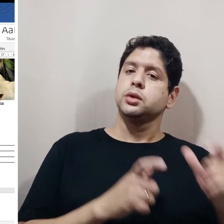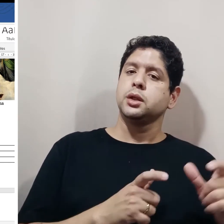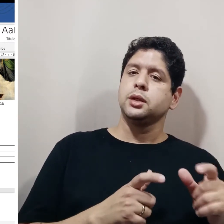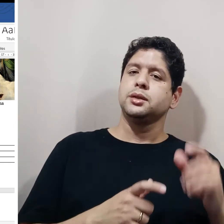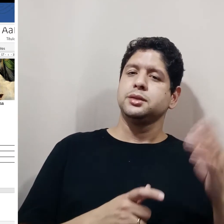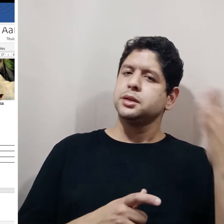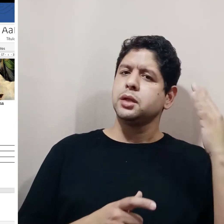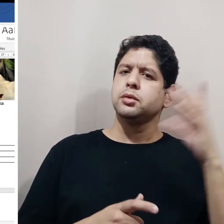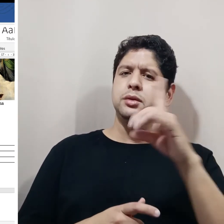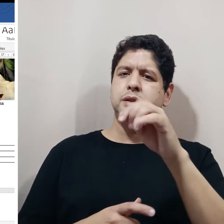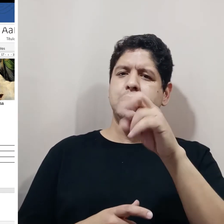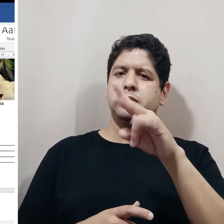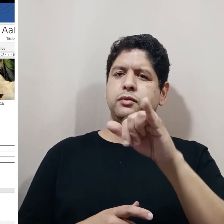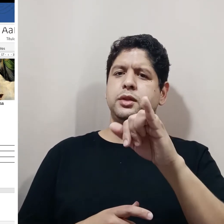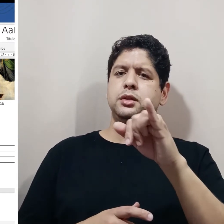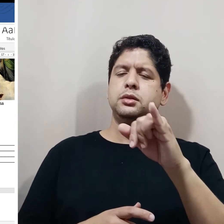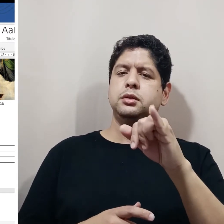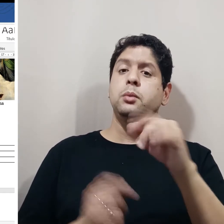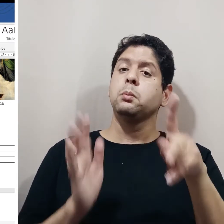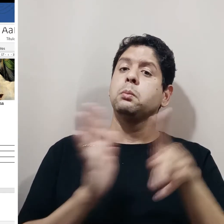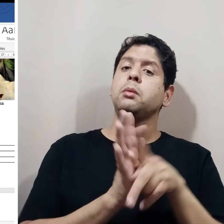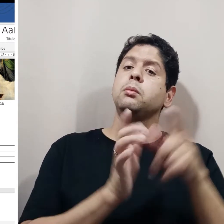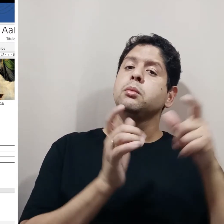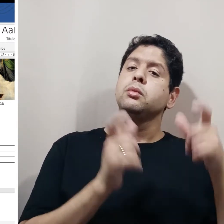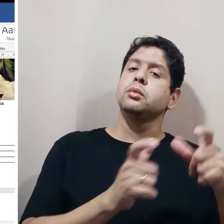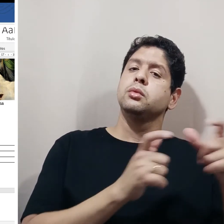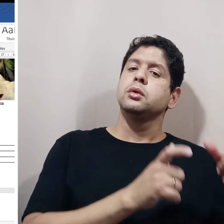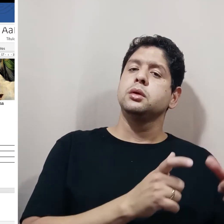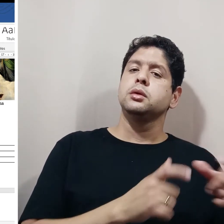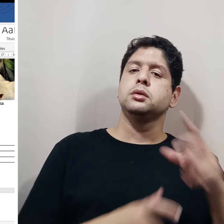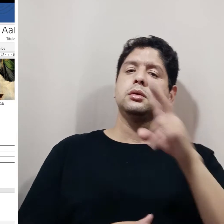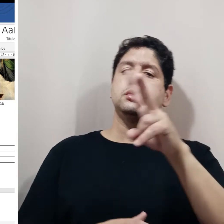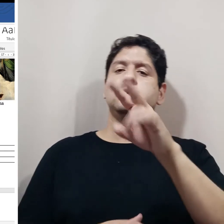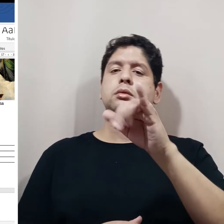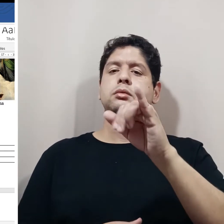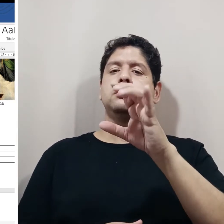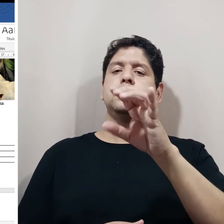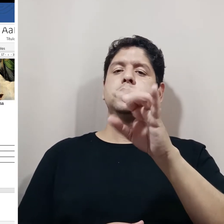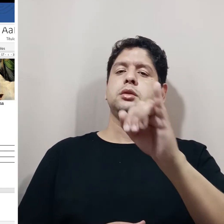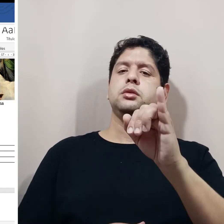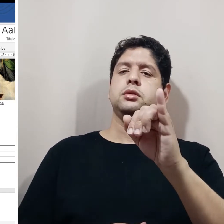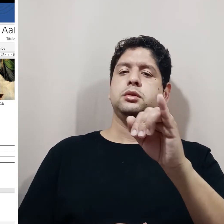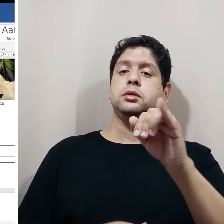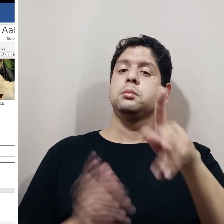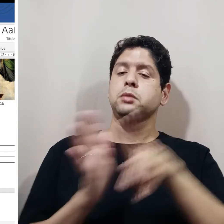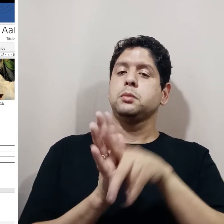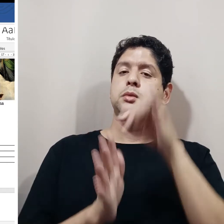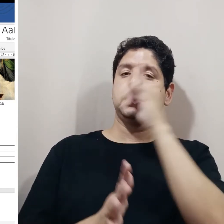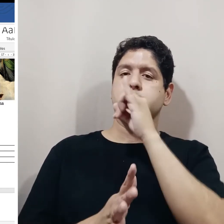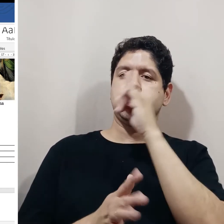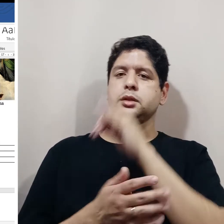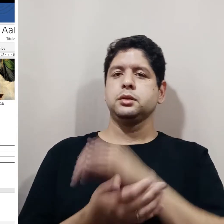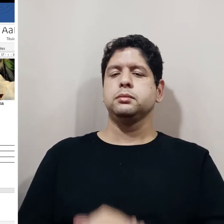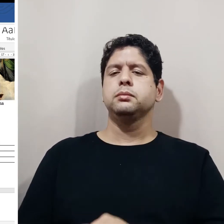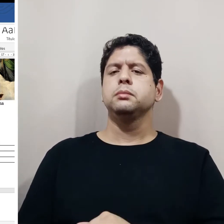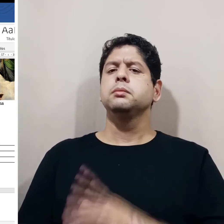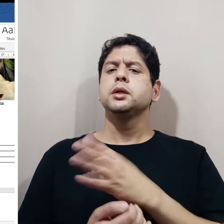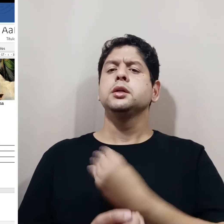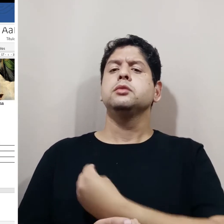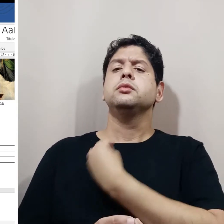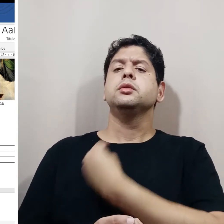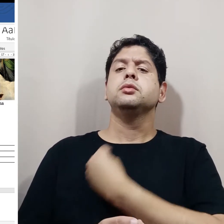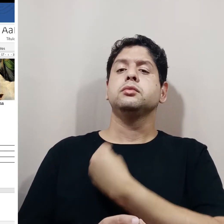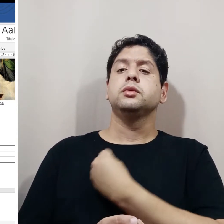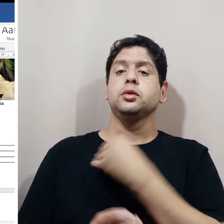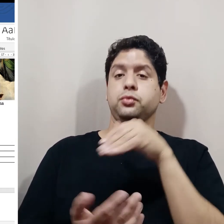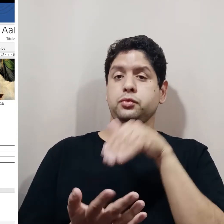cidade de Vinci, né? Por isso o nome Leonardo da Vinci. Geralmente o sobrenome era do local onde a pessoa nascia, né? Então é Leonardo da